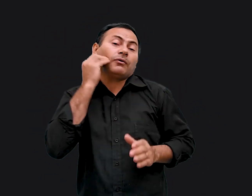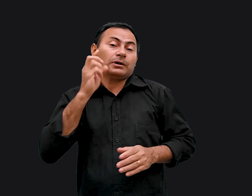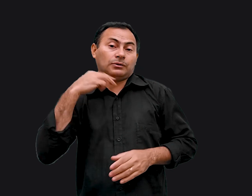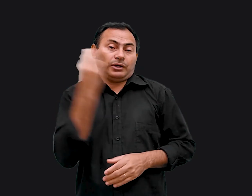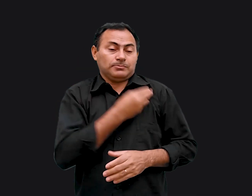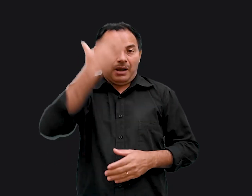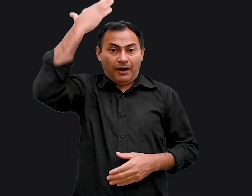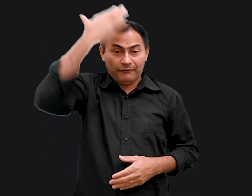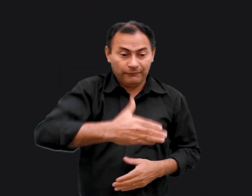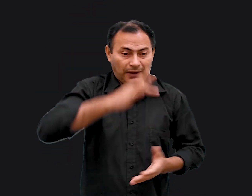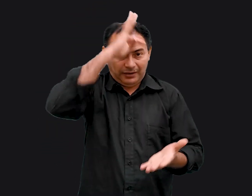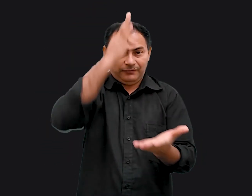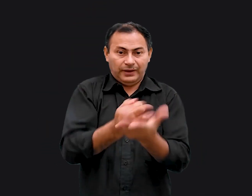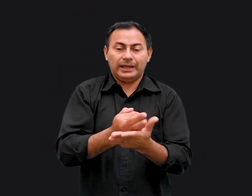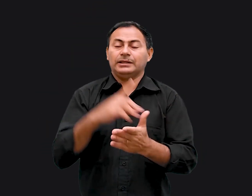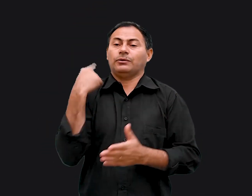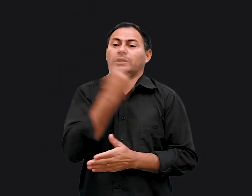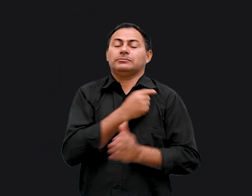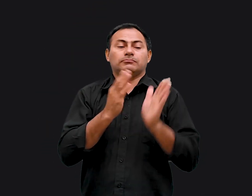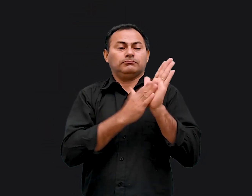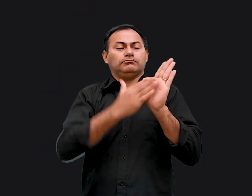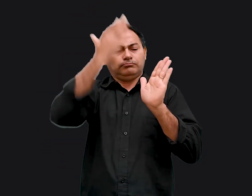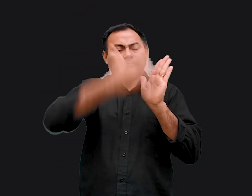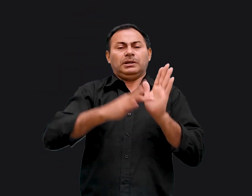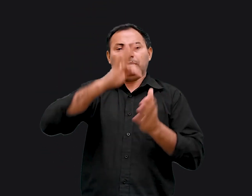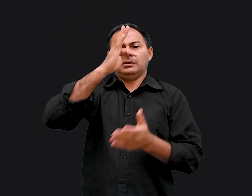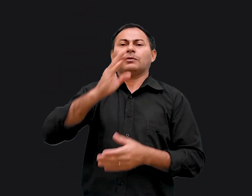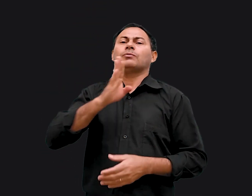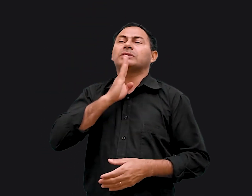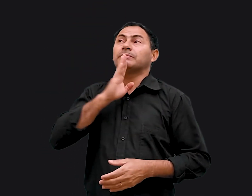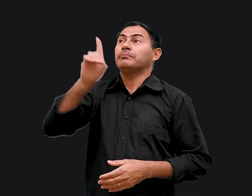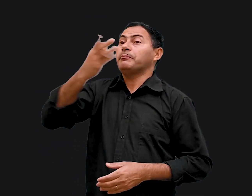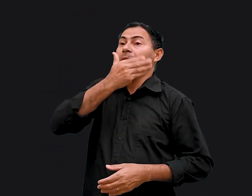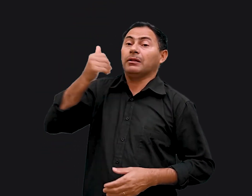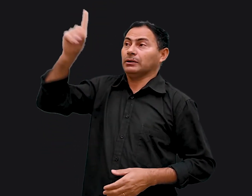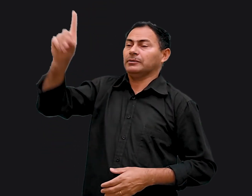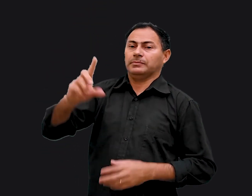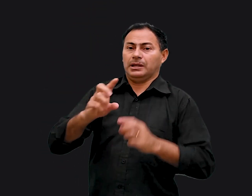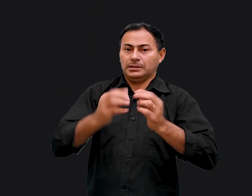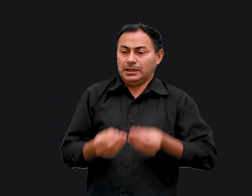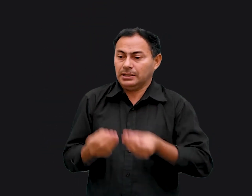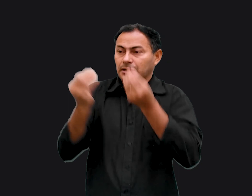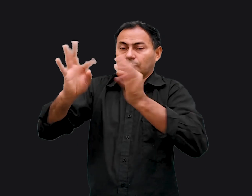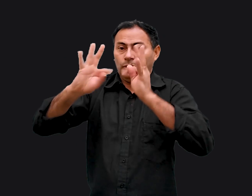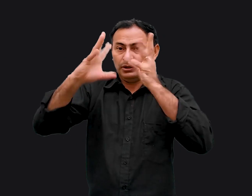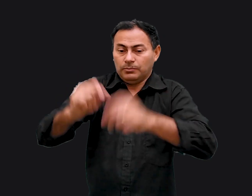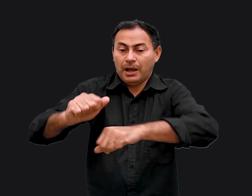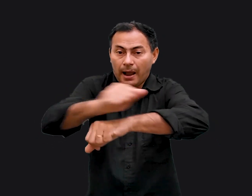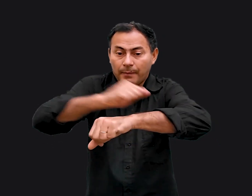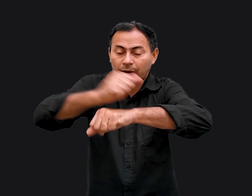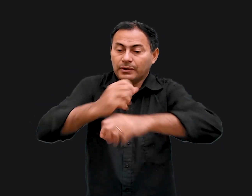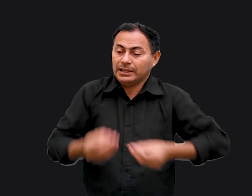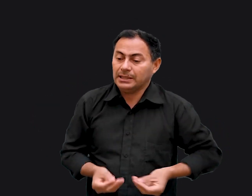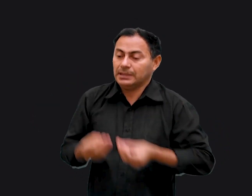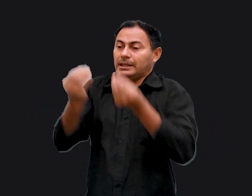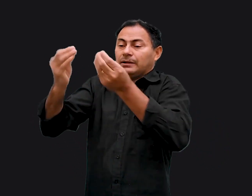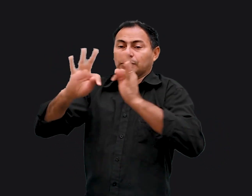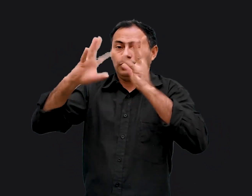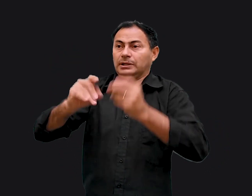fé. E é lá que provamos a Deus e o conhecemos melhor. Isso é rendição total. Abraão foi rendido totalmente.